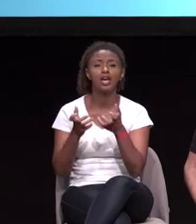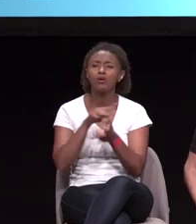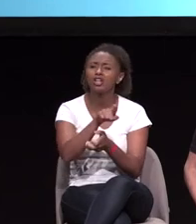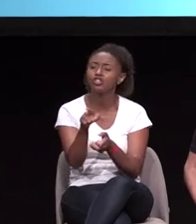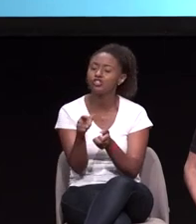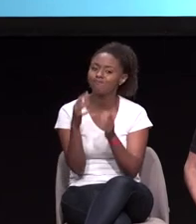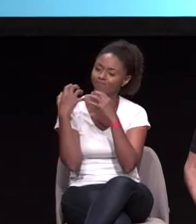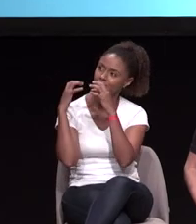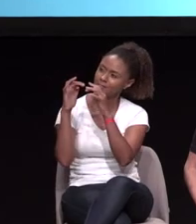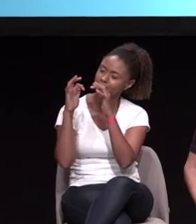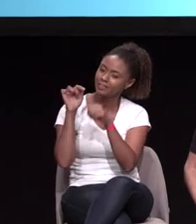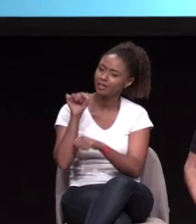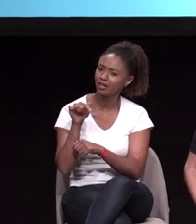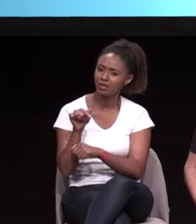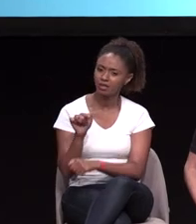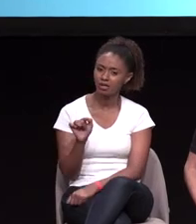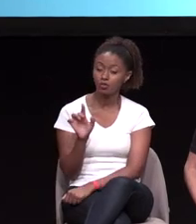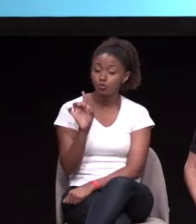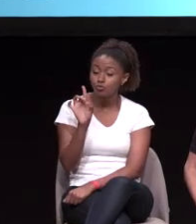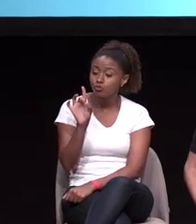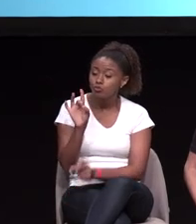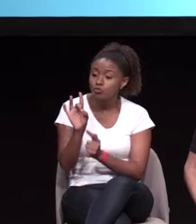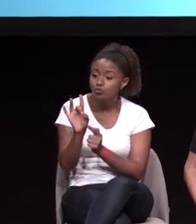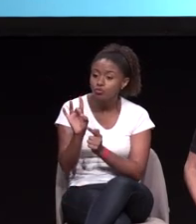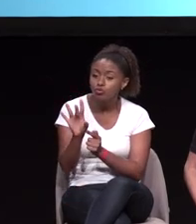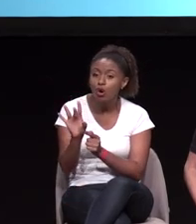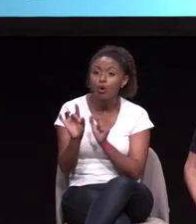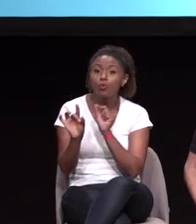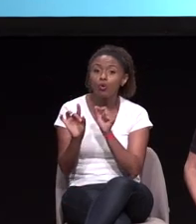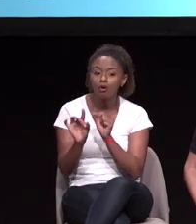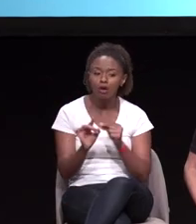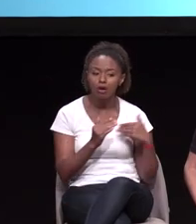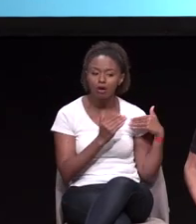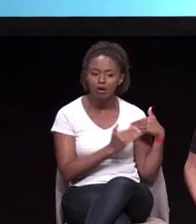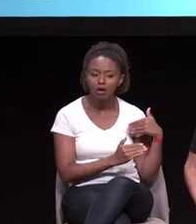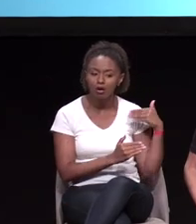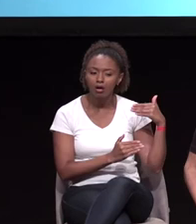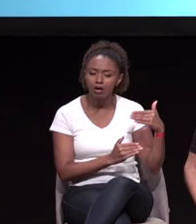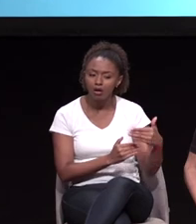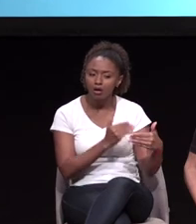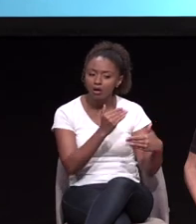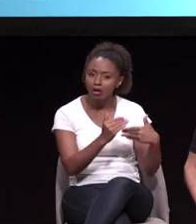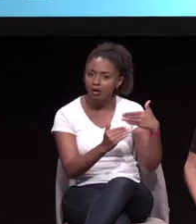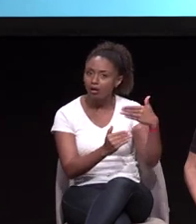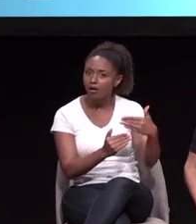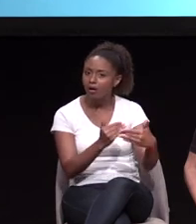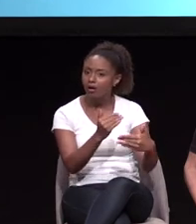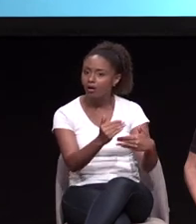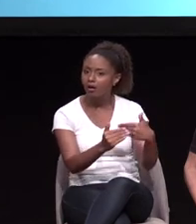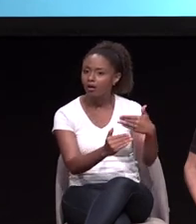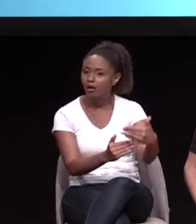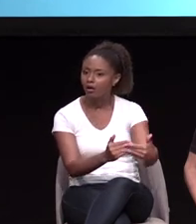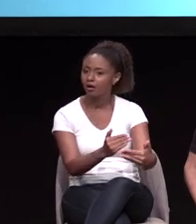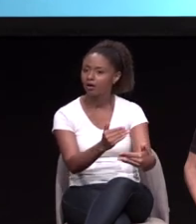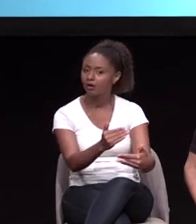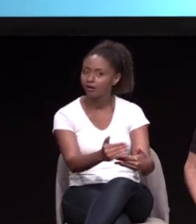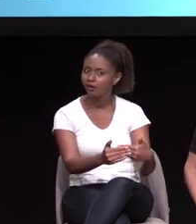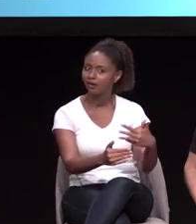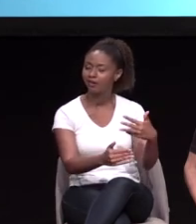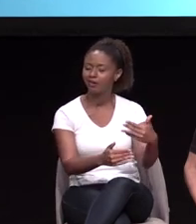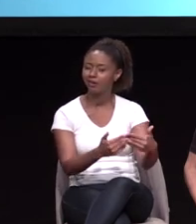se somente nessa freqüência é muito continuar assim eu queria